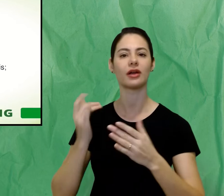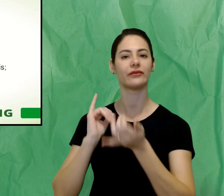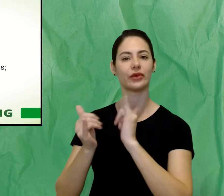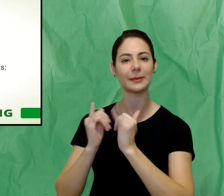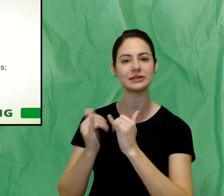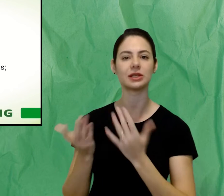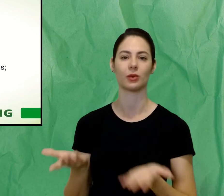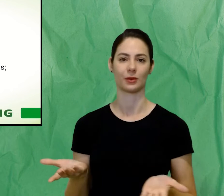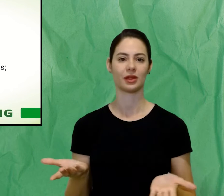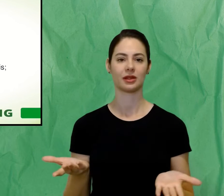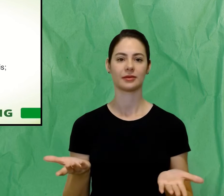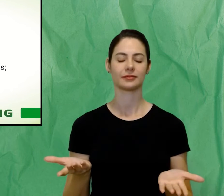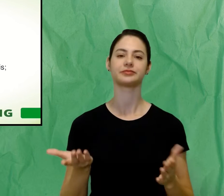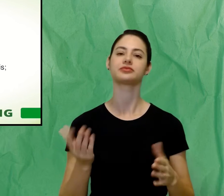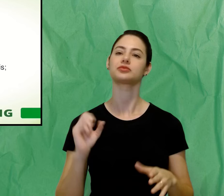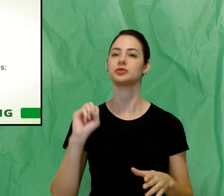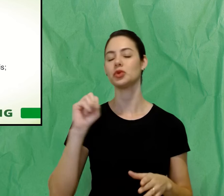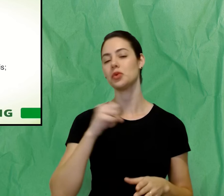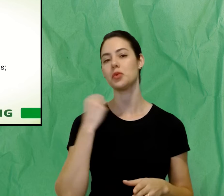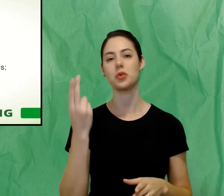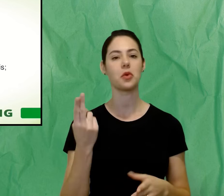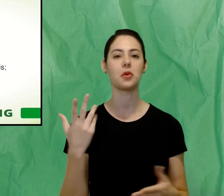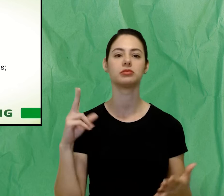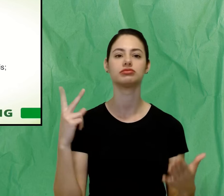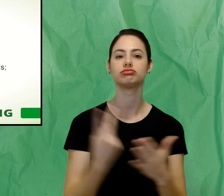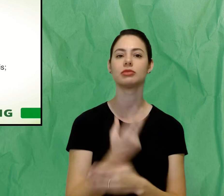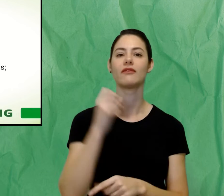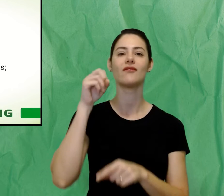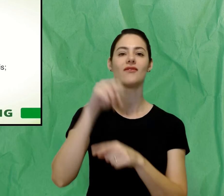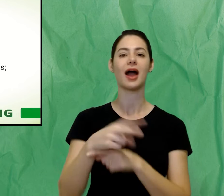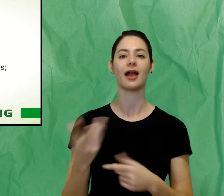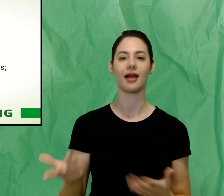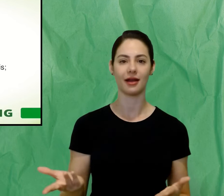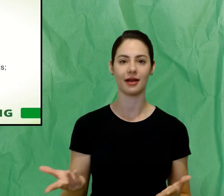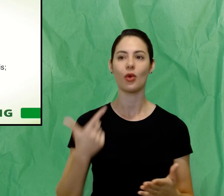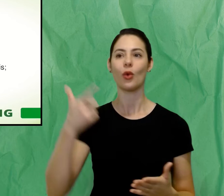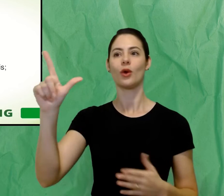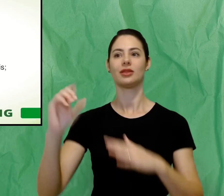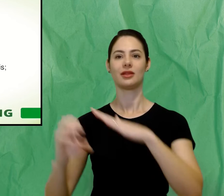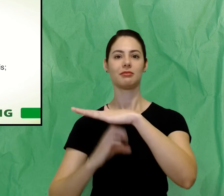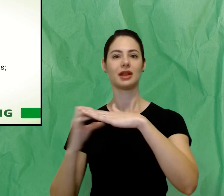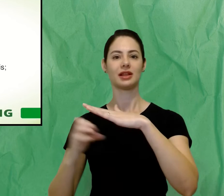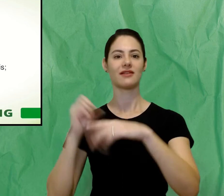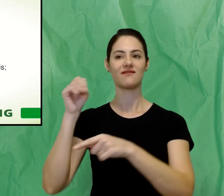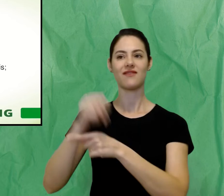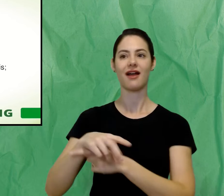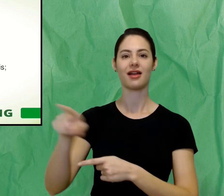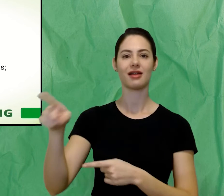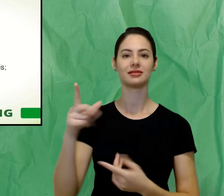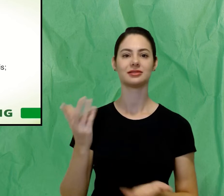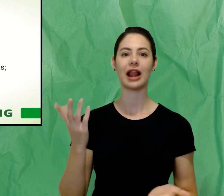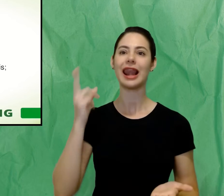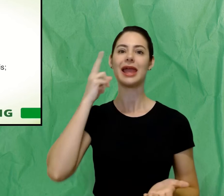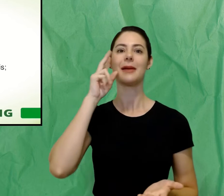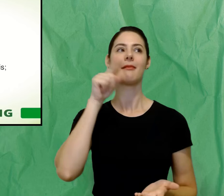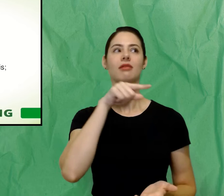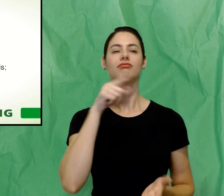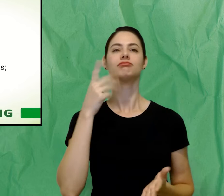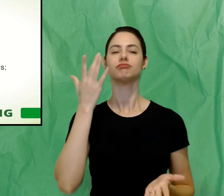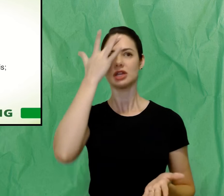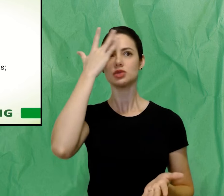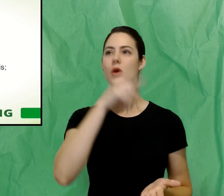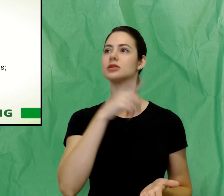trocar informações. Quando talvez porventura surgir uma vaga nessa outra empresa, aquela